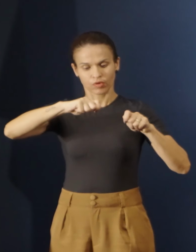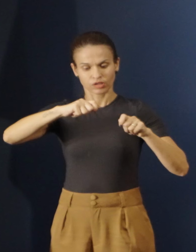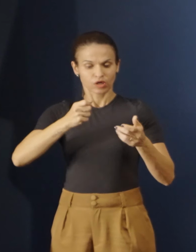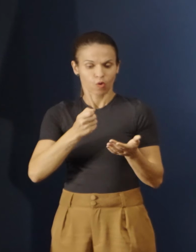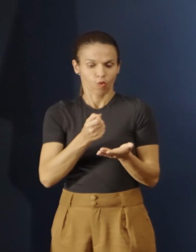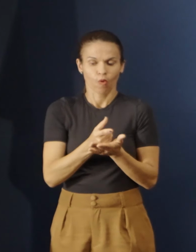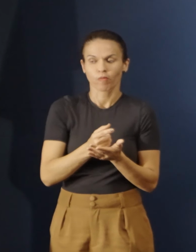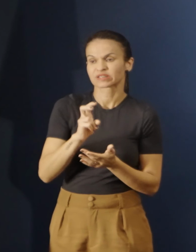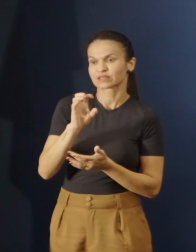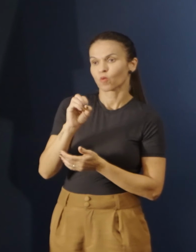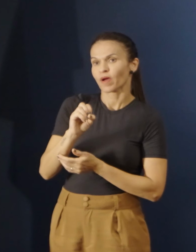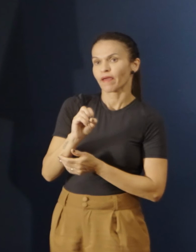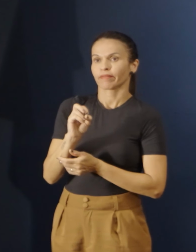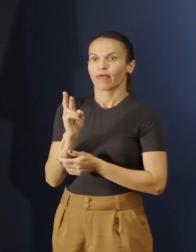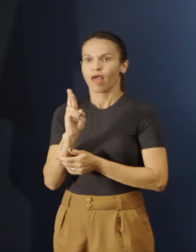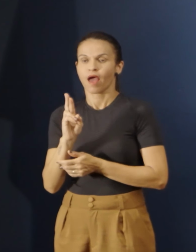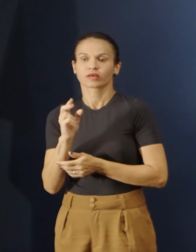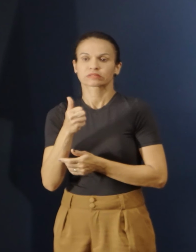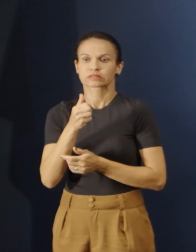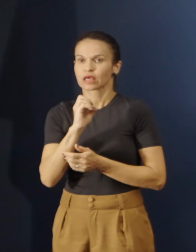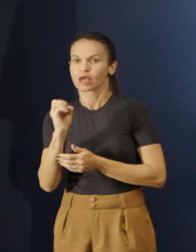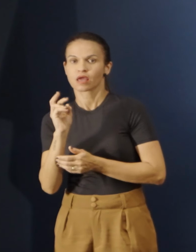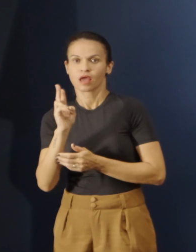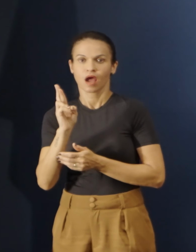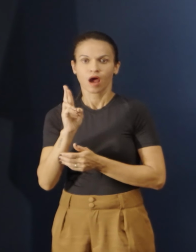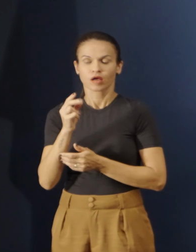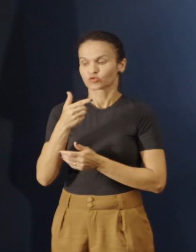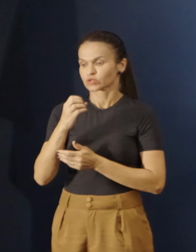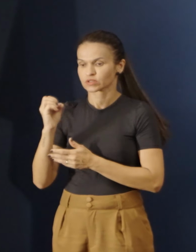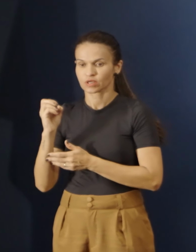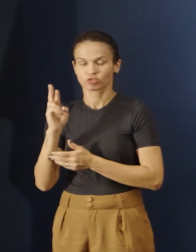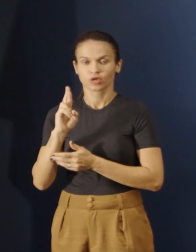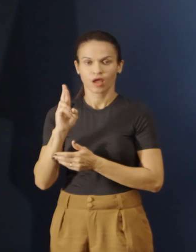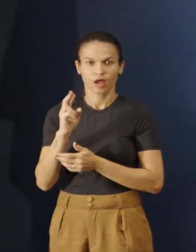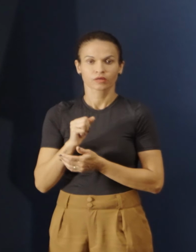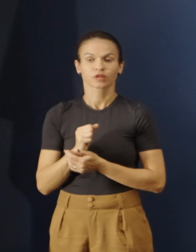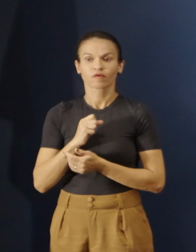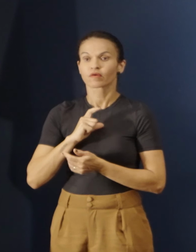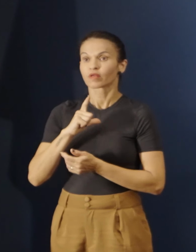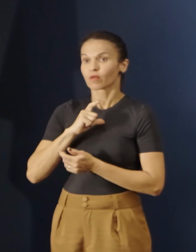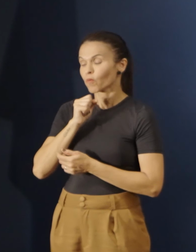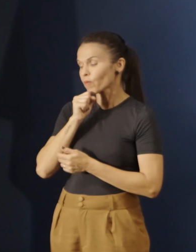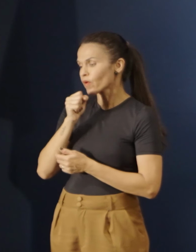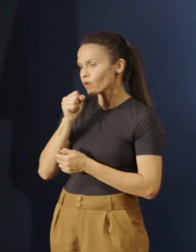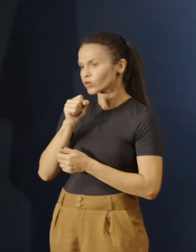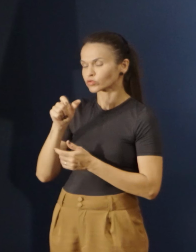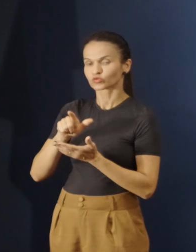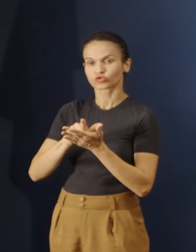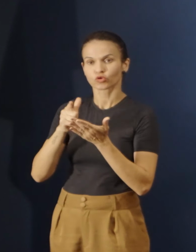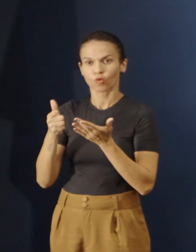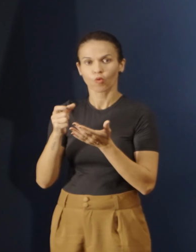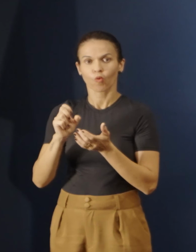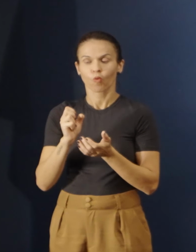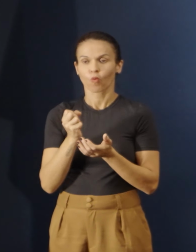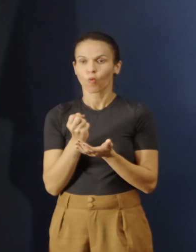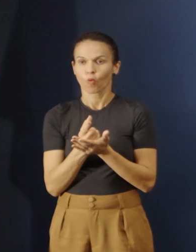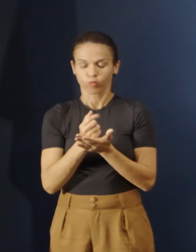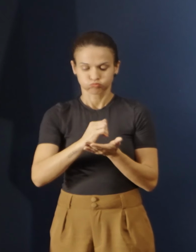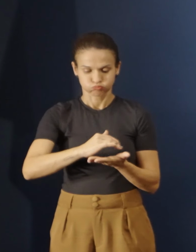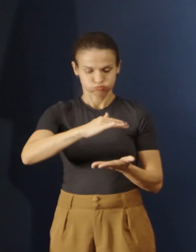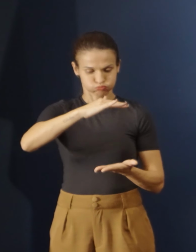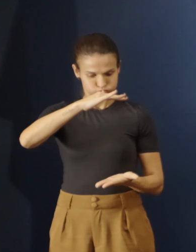compra, sei lá, R$50, R$100, R$200. O sujeito, um dia desse, teve uma reportagem no Globo, que ele compra um maço desses